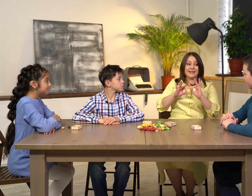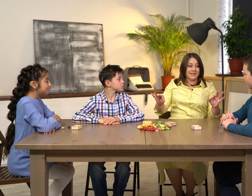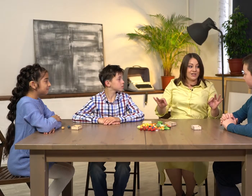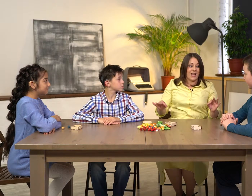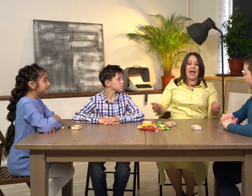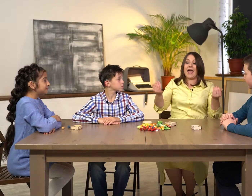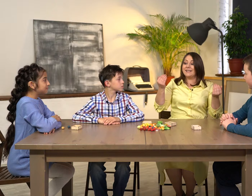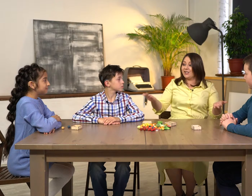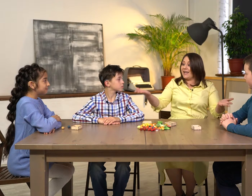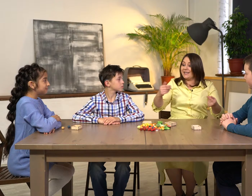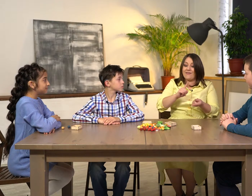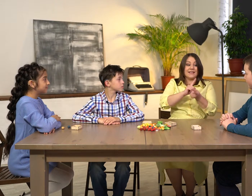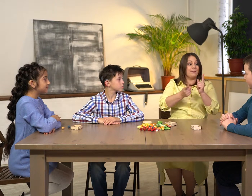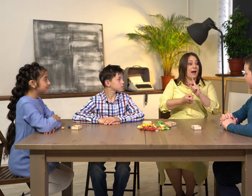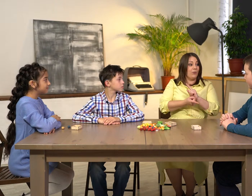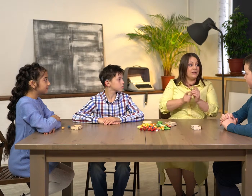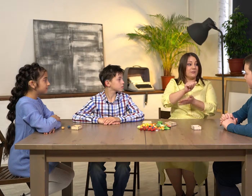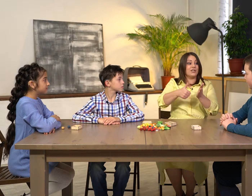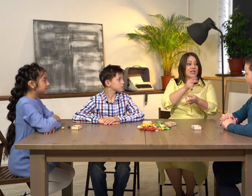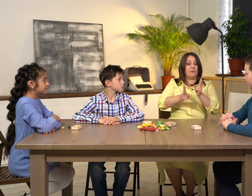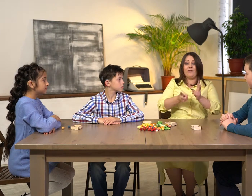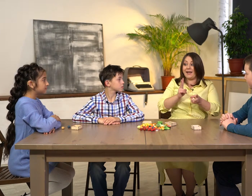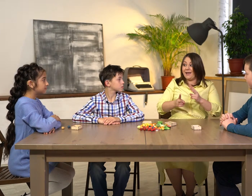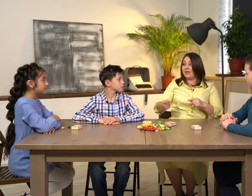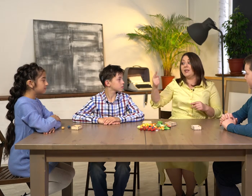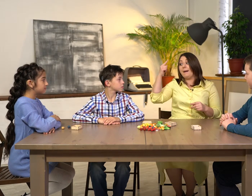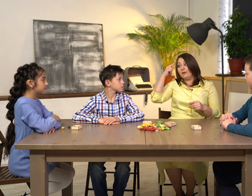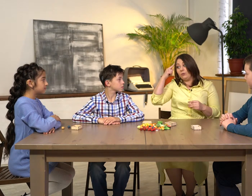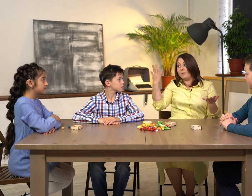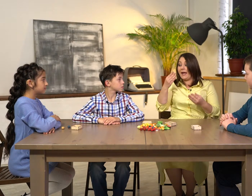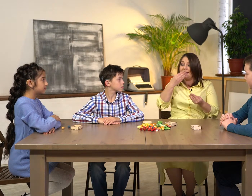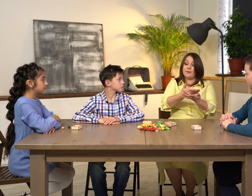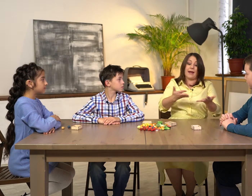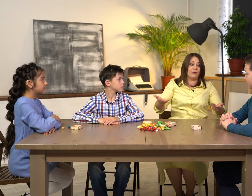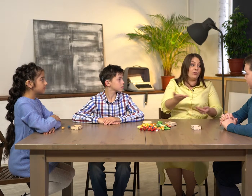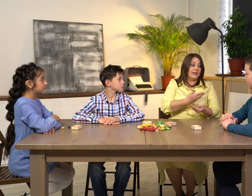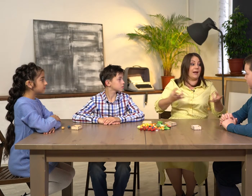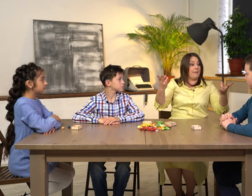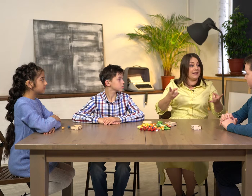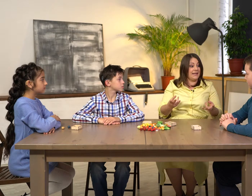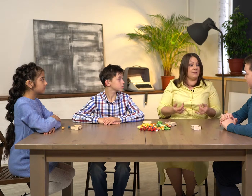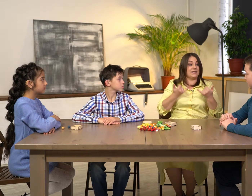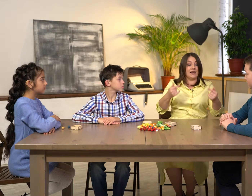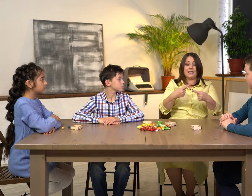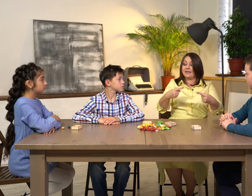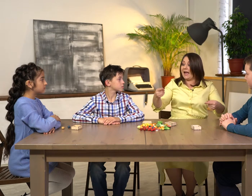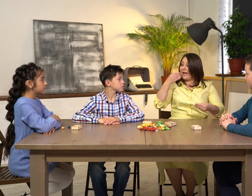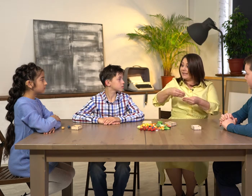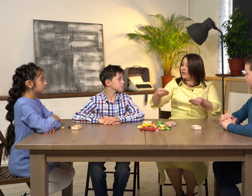Отлично. А сейчас давайте побудем с шеф-поварами и подумаем, какие продукты нам понадобятся для разных